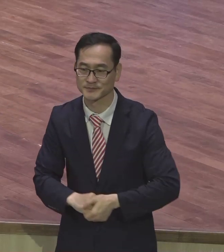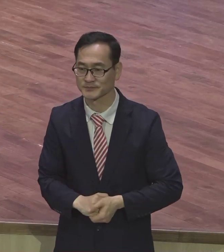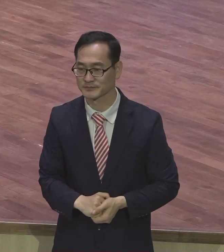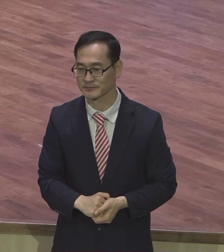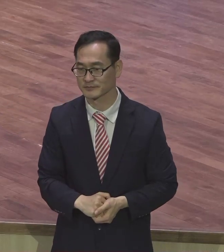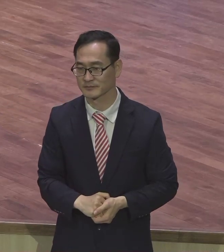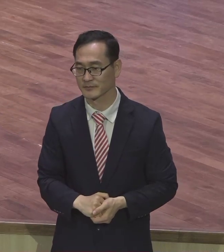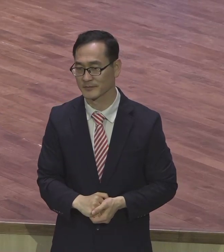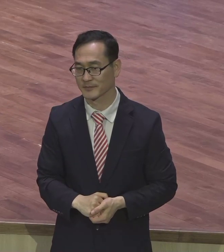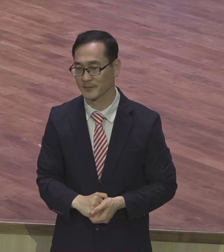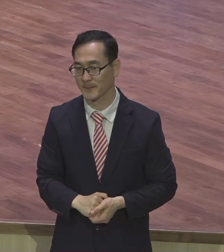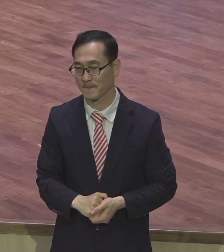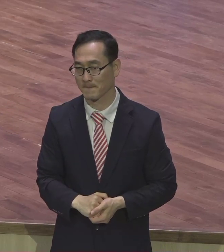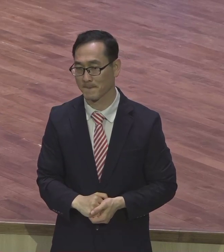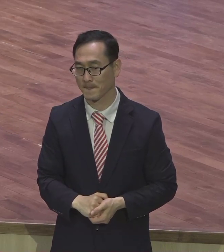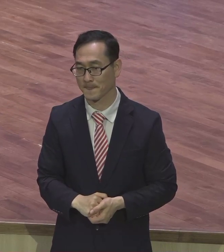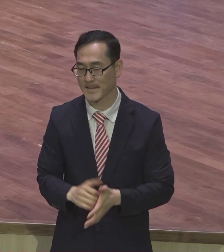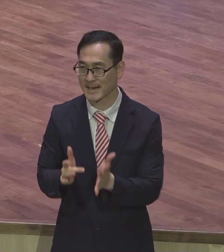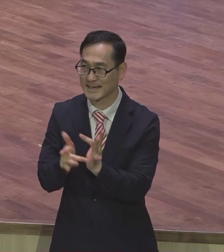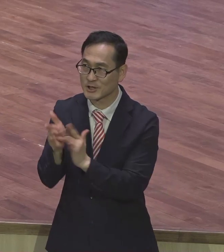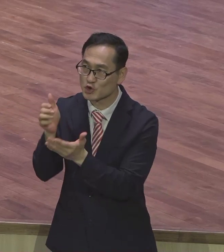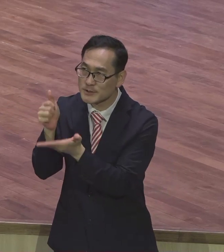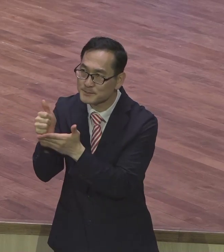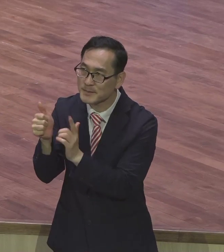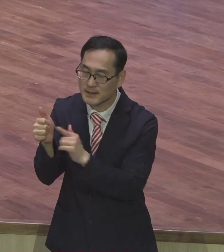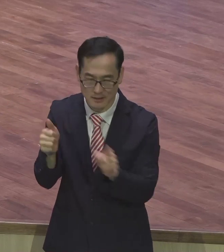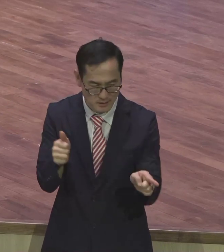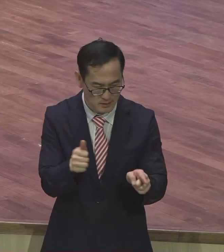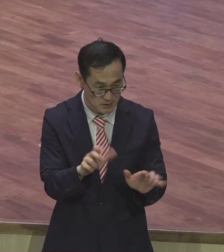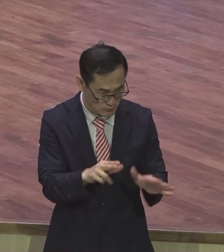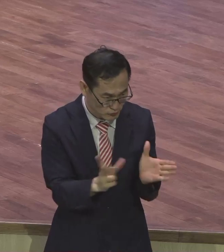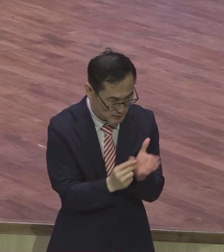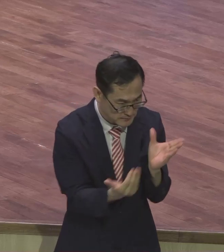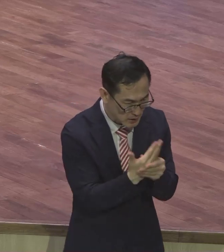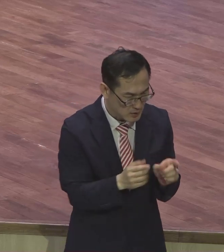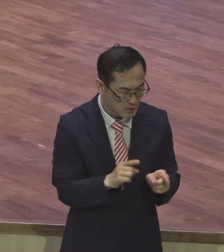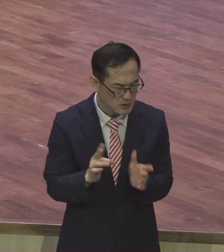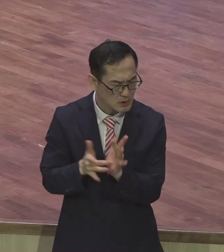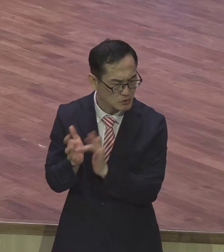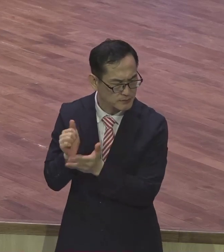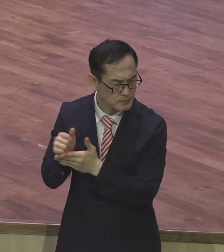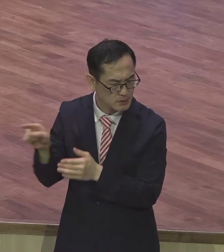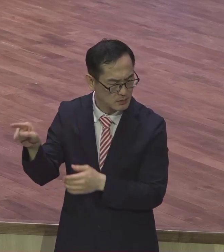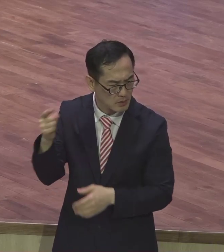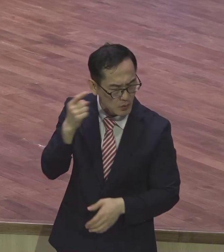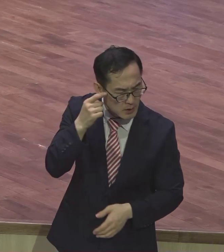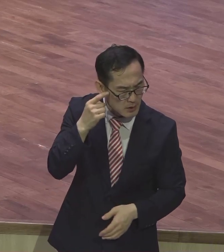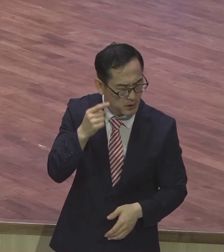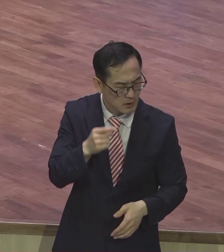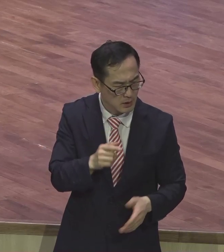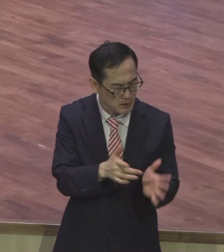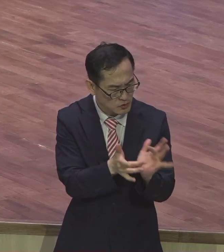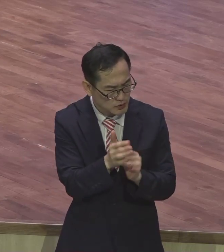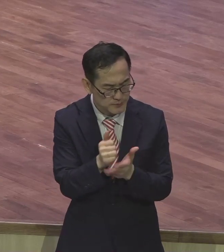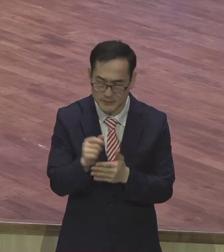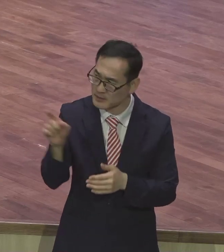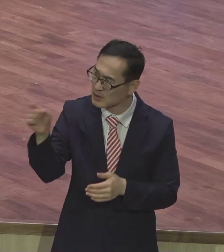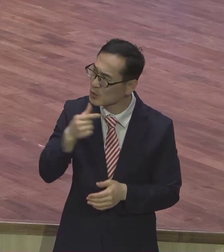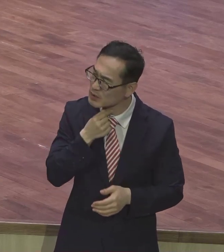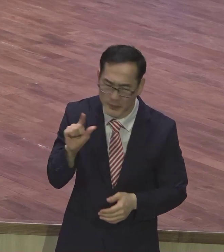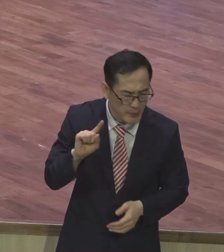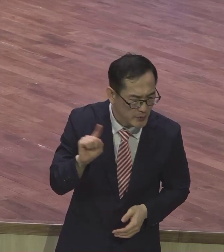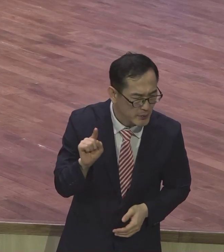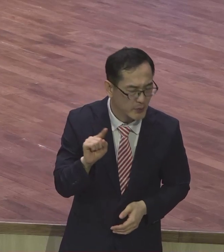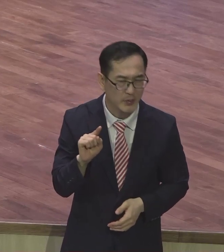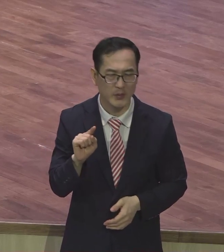예수님께서 왜 이렇게 하셨을까 예수님께서 왜 저 사람에게 이 말을 듣게 하셨을까 예수님이 원하시는